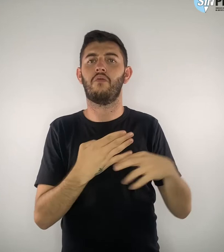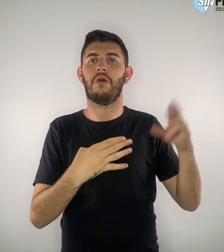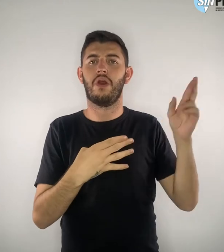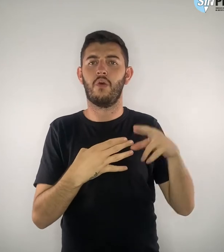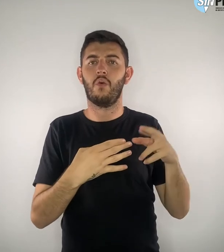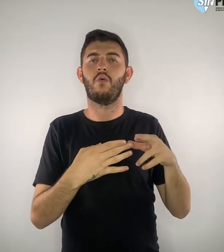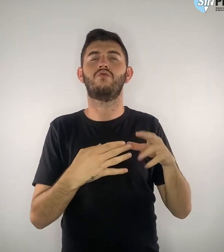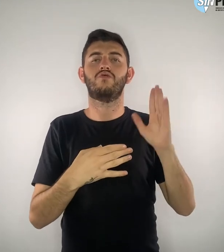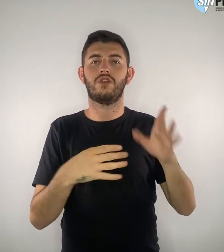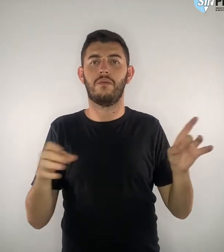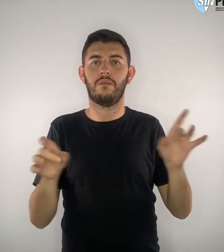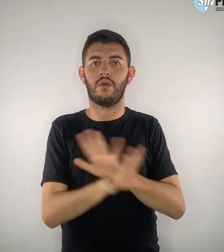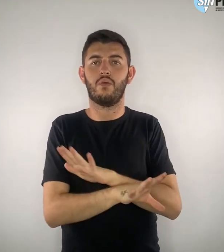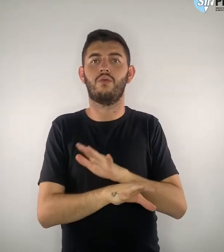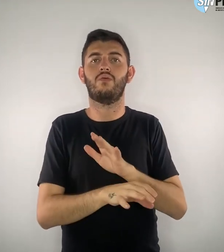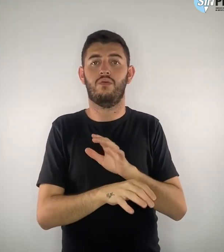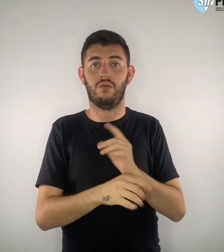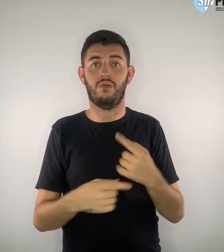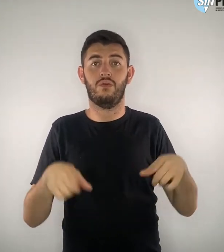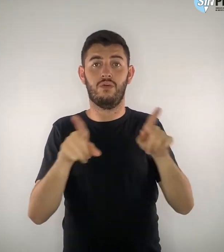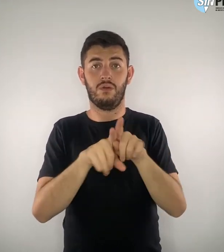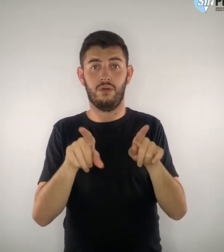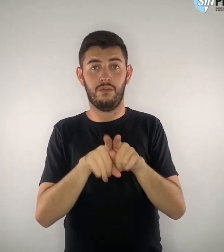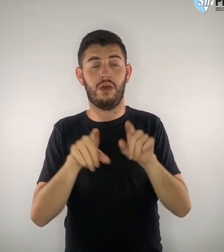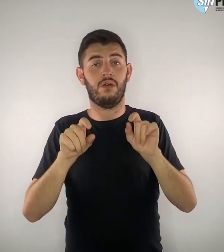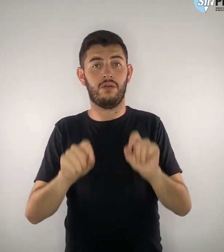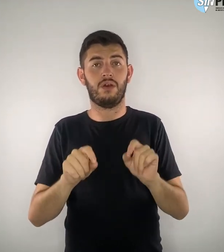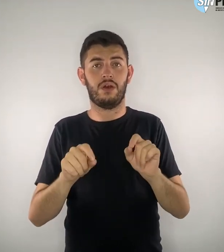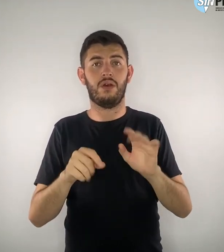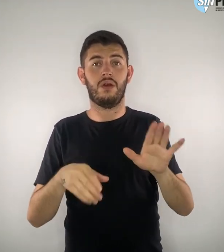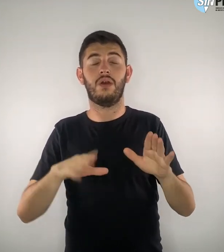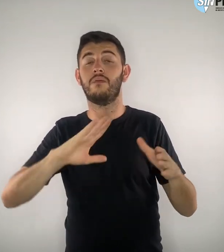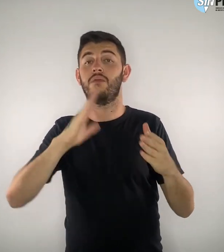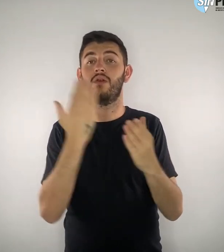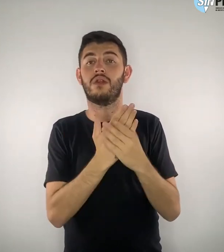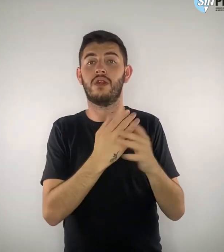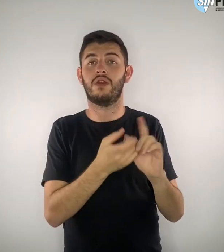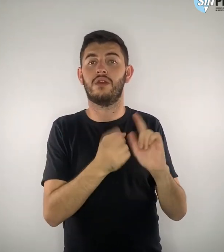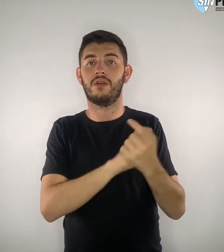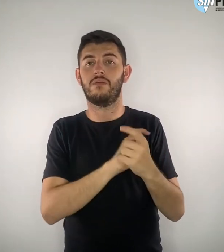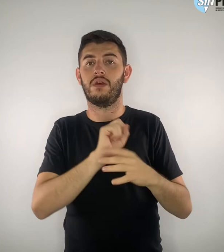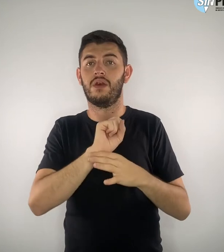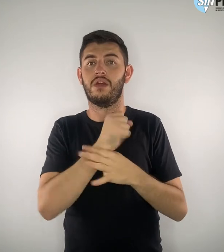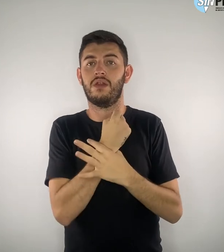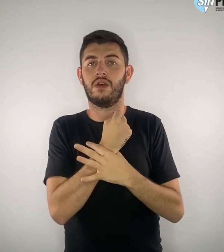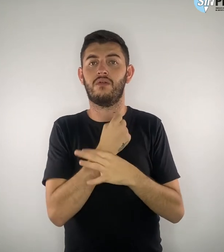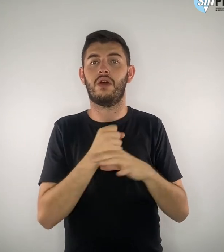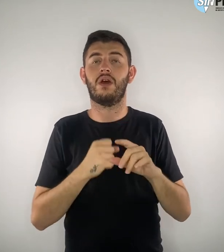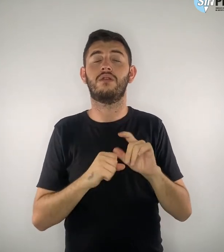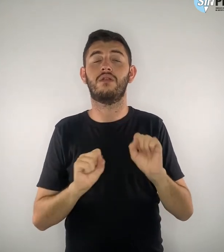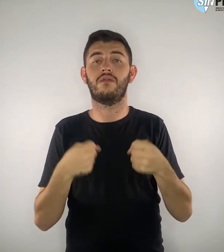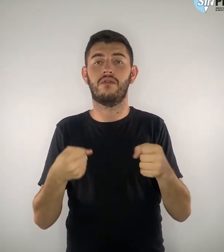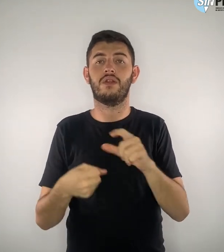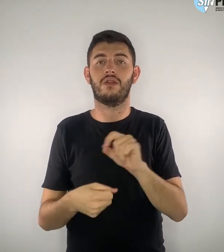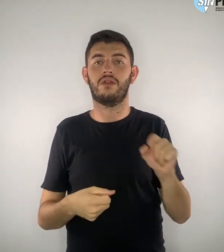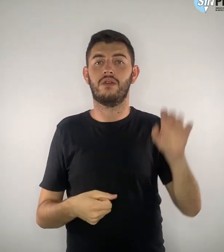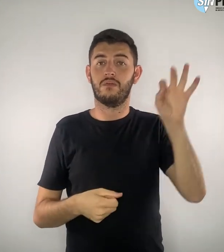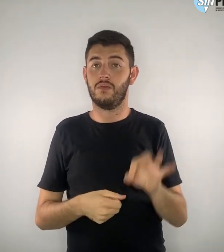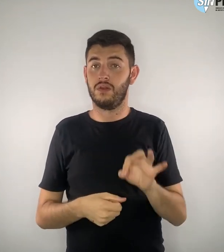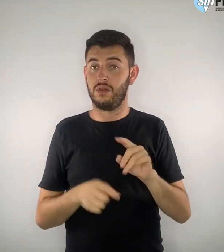e mediante processo administrativo em que lhe seja assegurada ampla defesa. Com a PEC